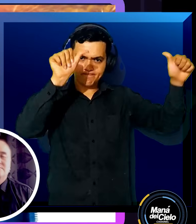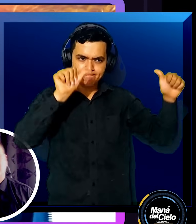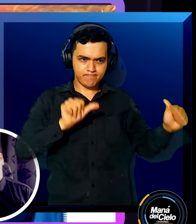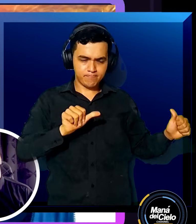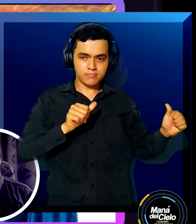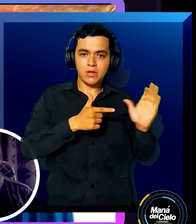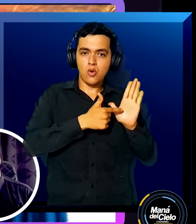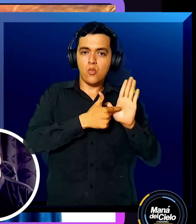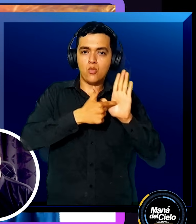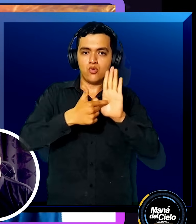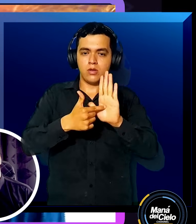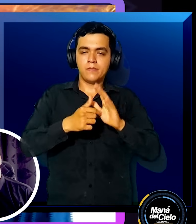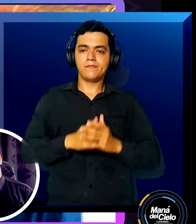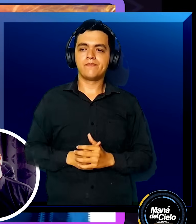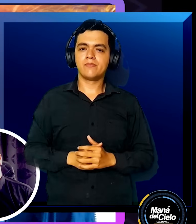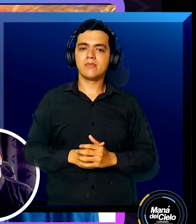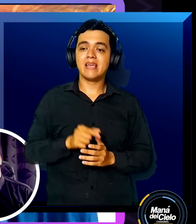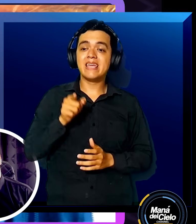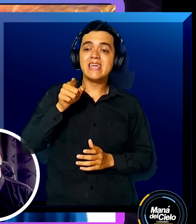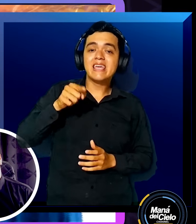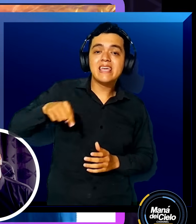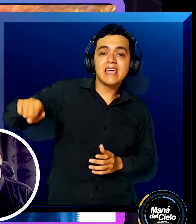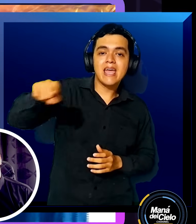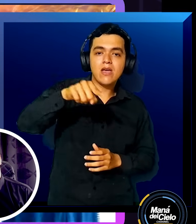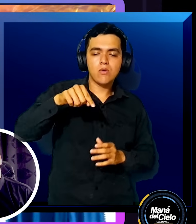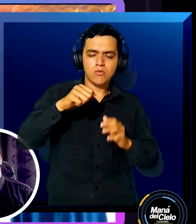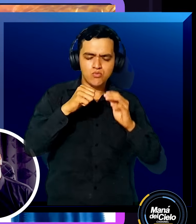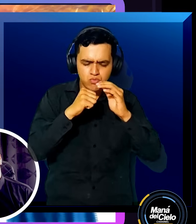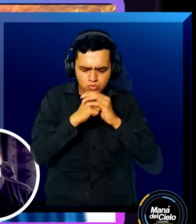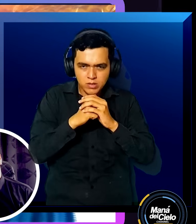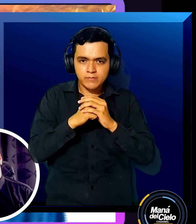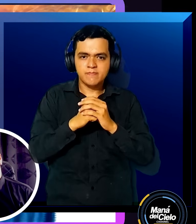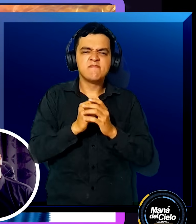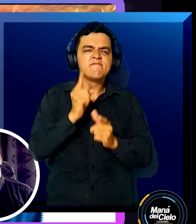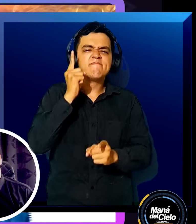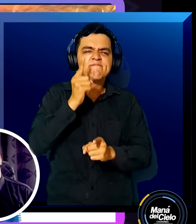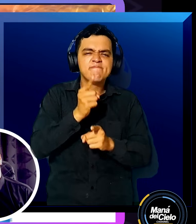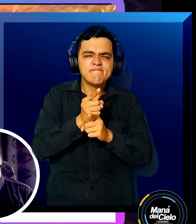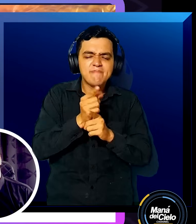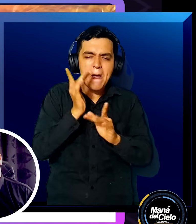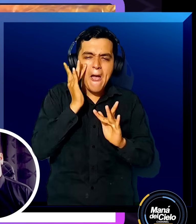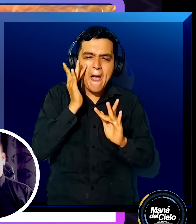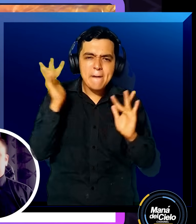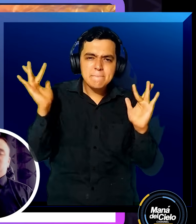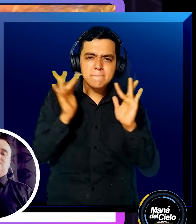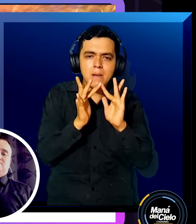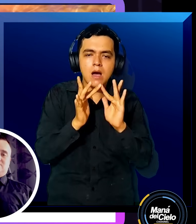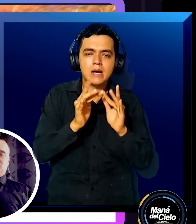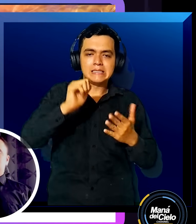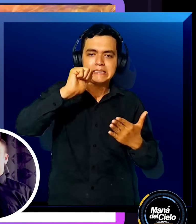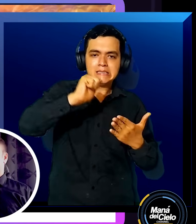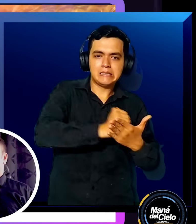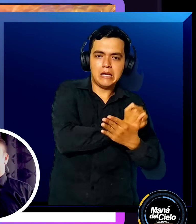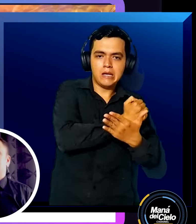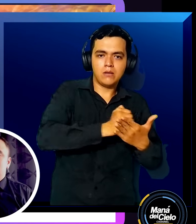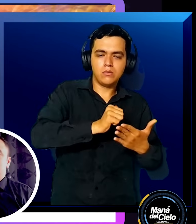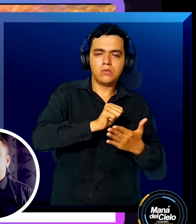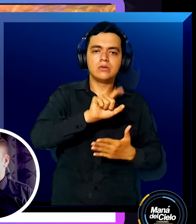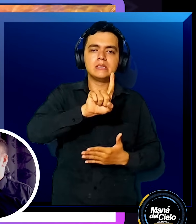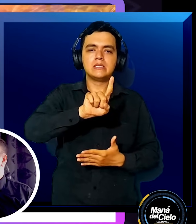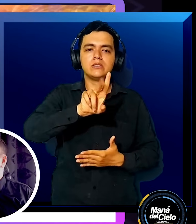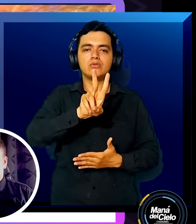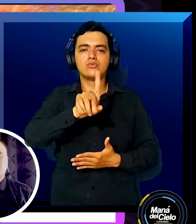años. Vamos a orar por el hermano Alberto que va de viaje. Un poco de peticiones. Y